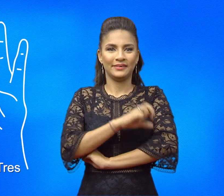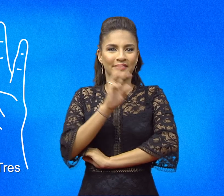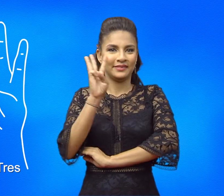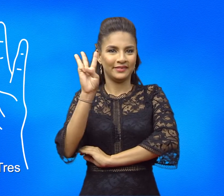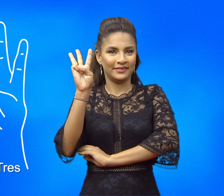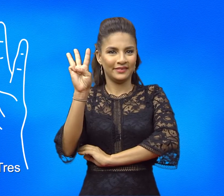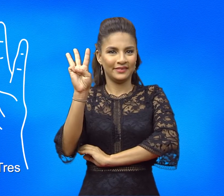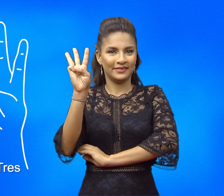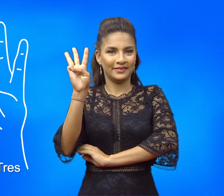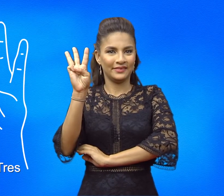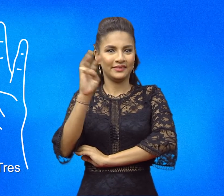3